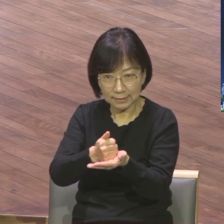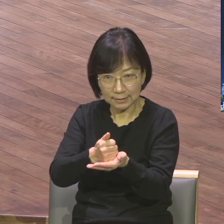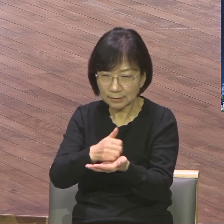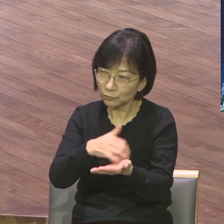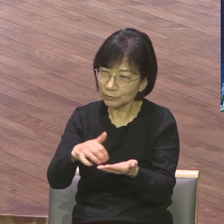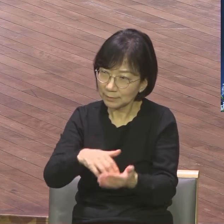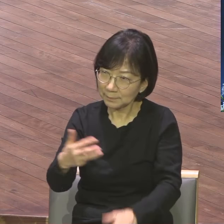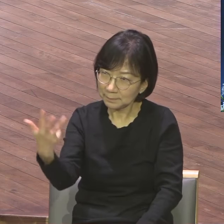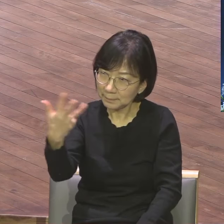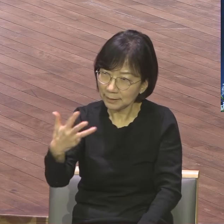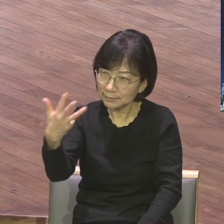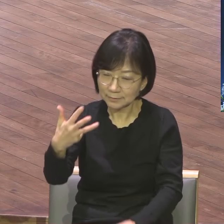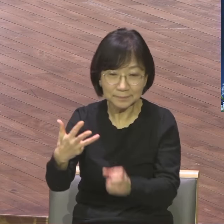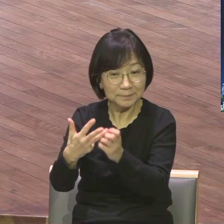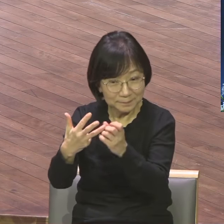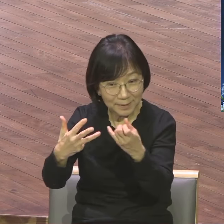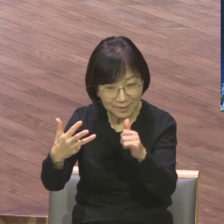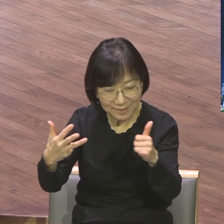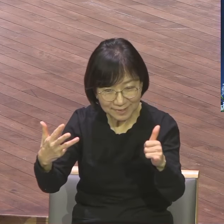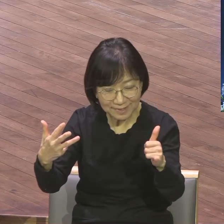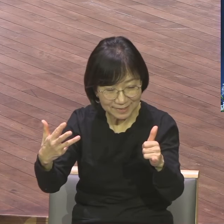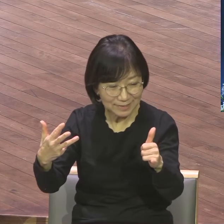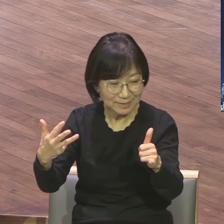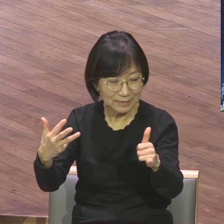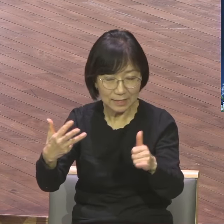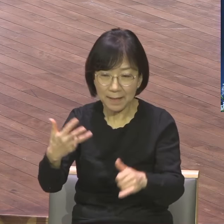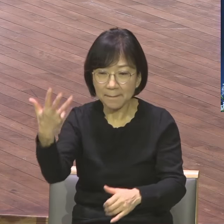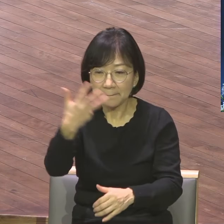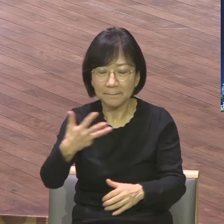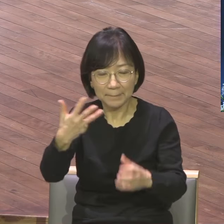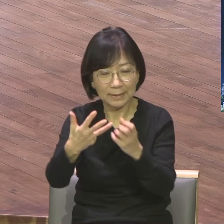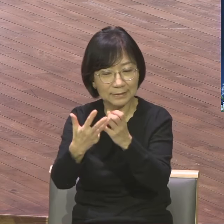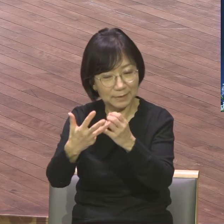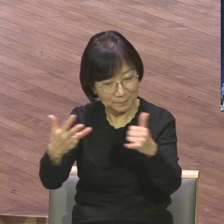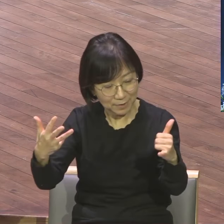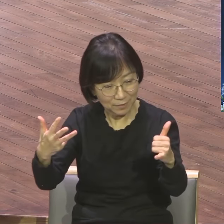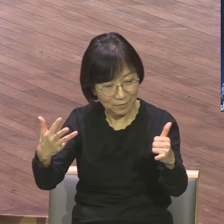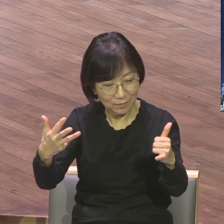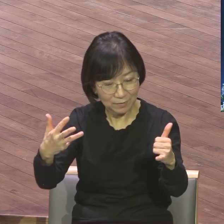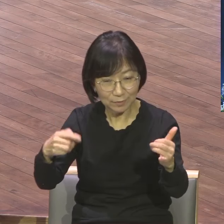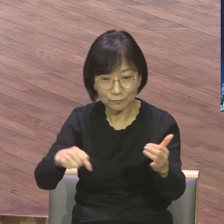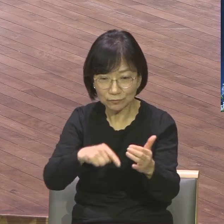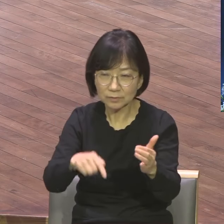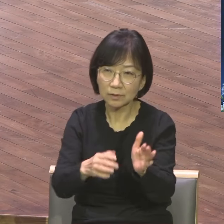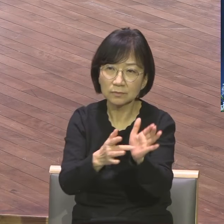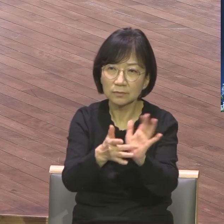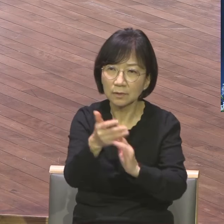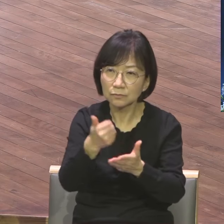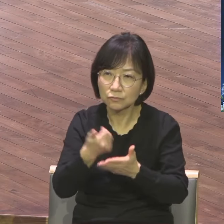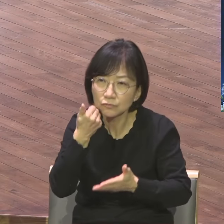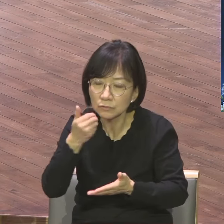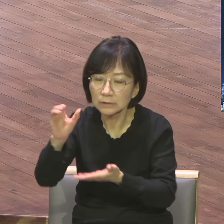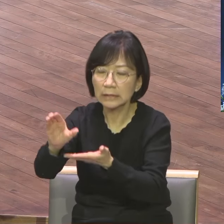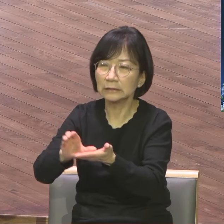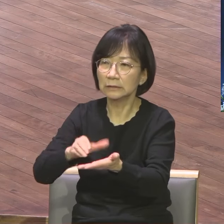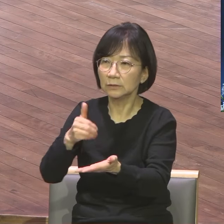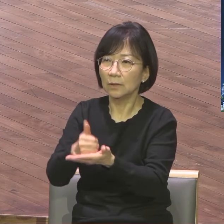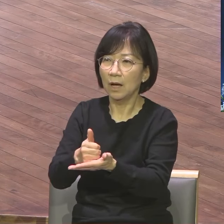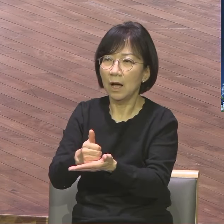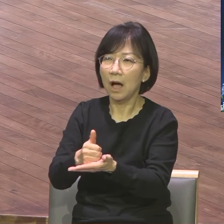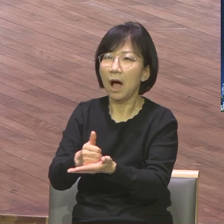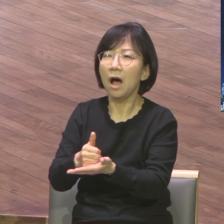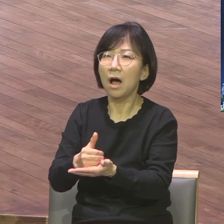명 있었다고 말합니다. 그 8천 명의 제사장 중에 예수가 그리스도란 이 복음을 믿고 그